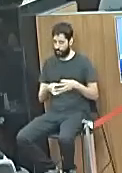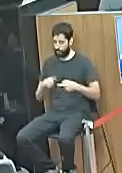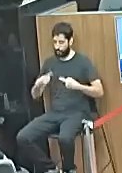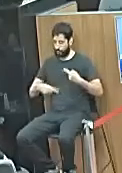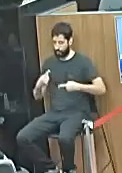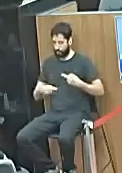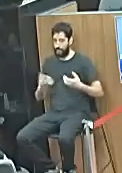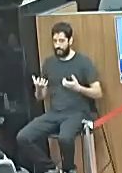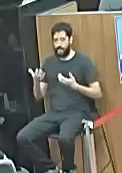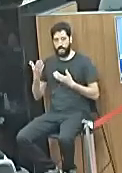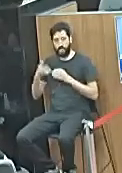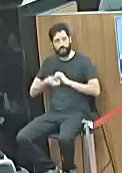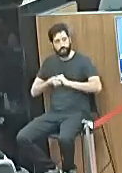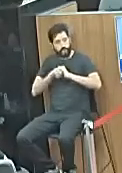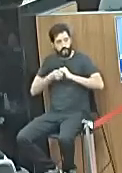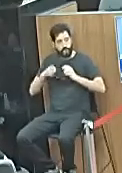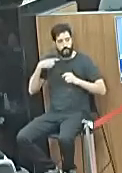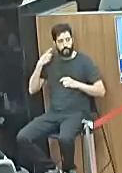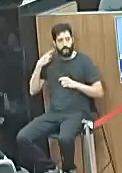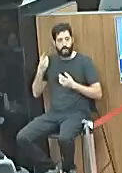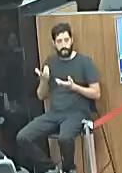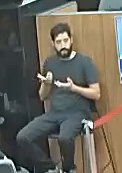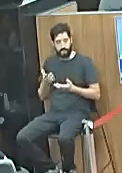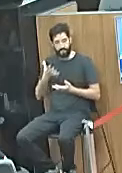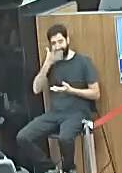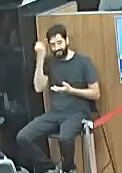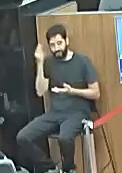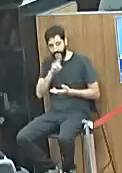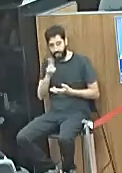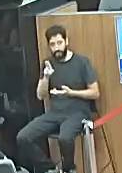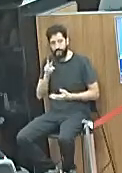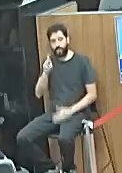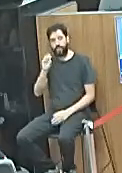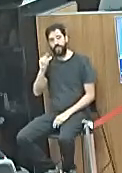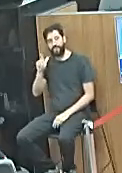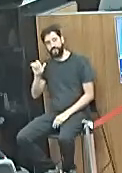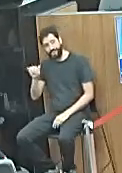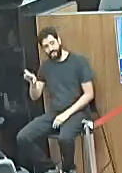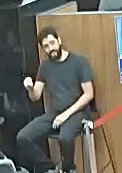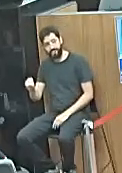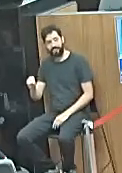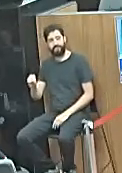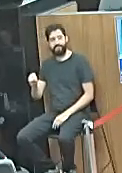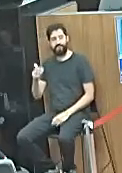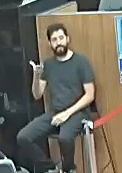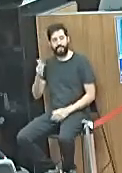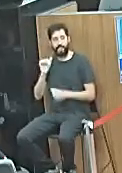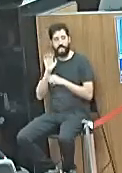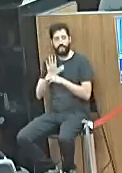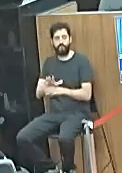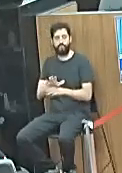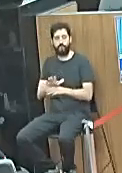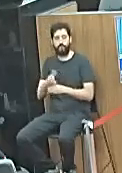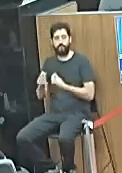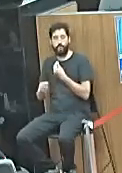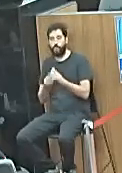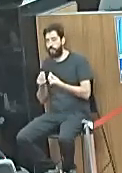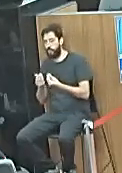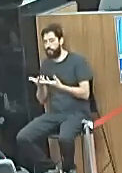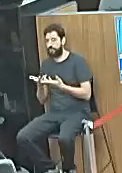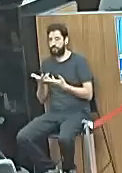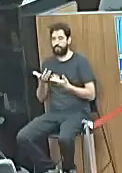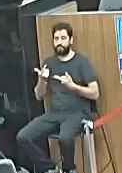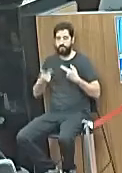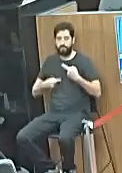discutidos quero cumprimentar também o advogado ele disse que seu nome dele mas rogério que ajudou também como tá com o sub